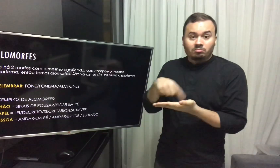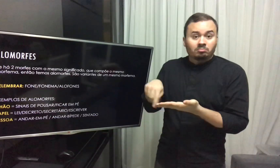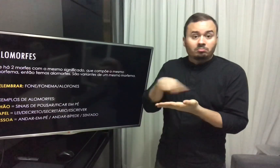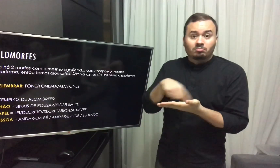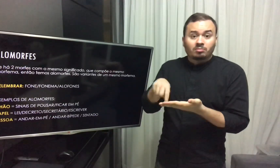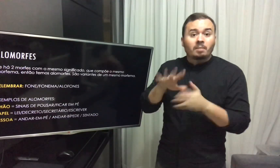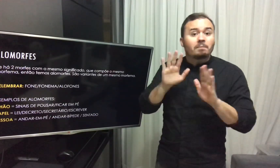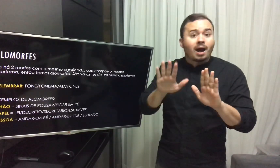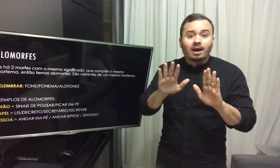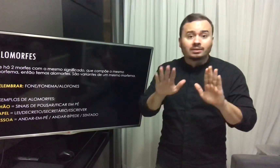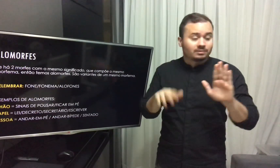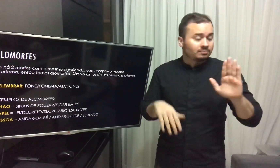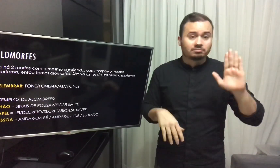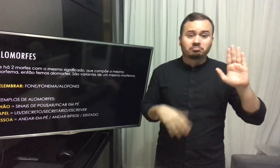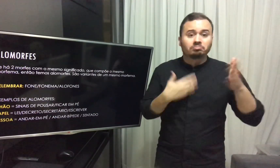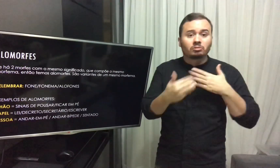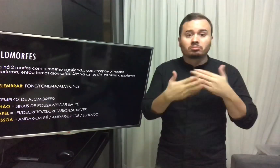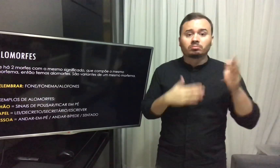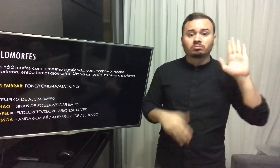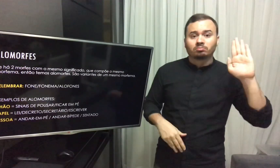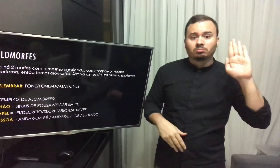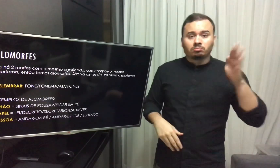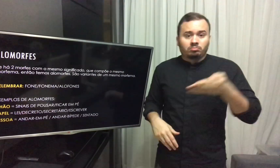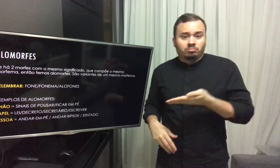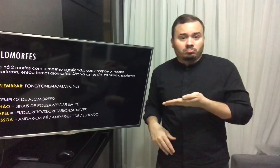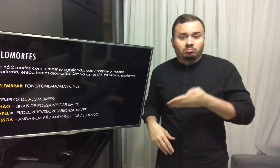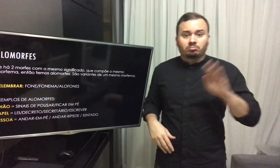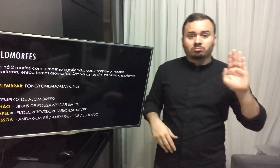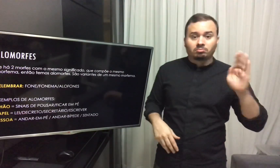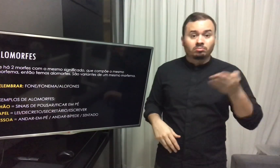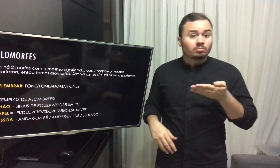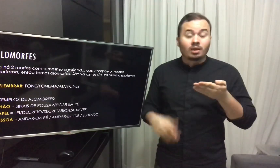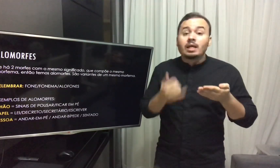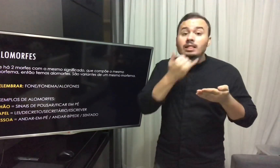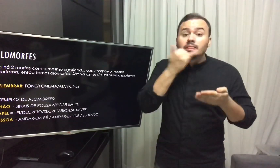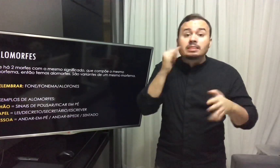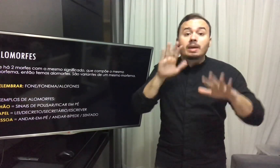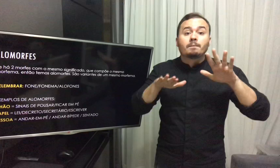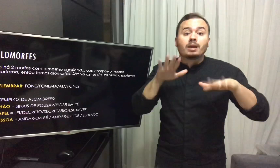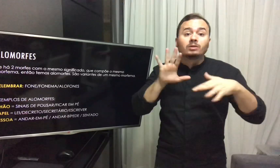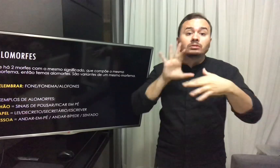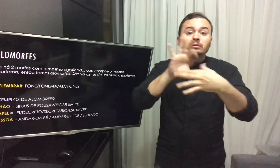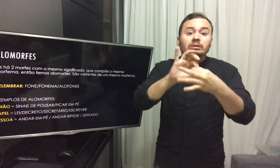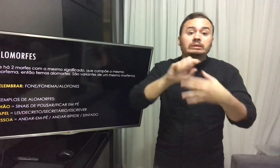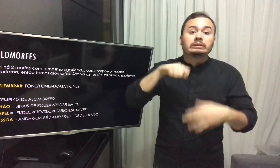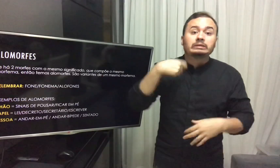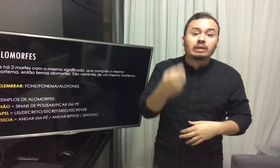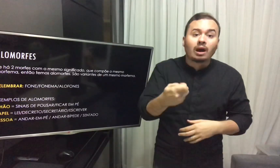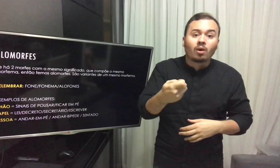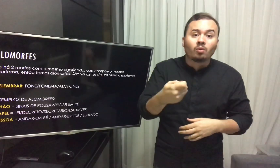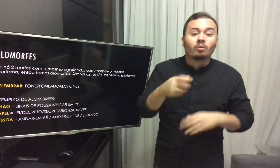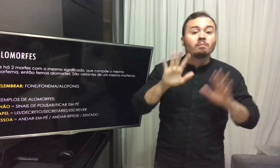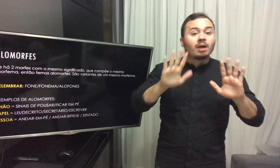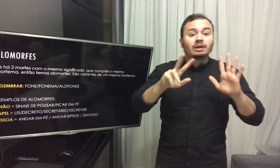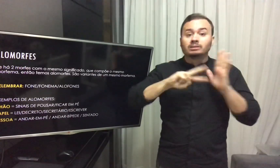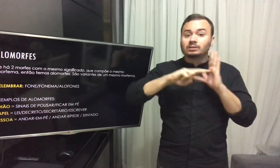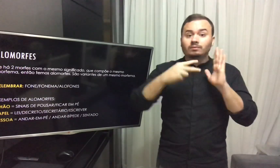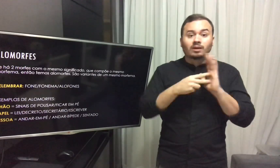vezes eu faço assim, dependendo do sinal, mas o significado não vai mudar, vai depender